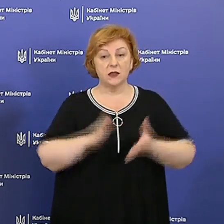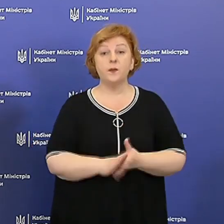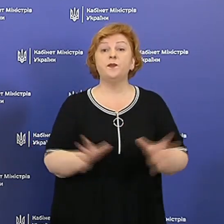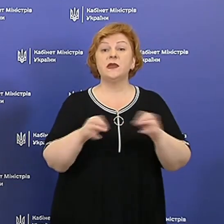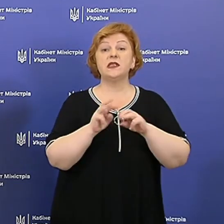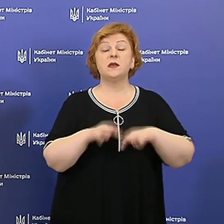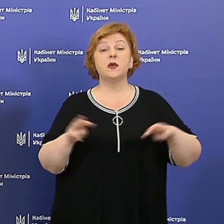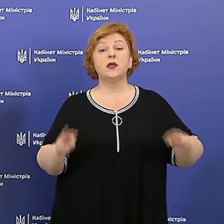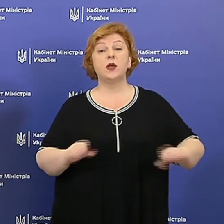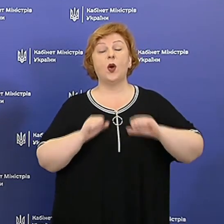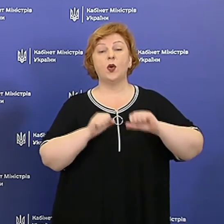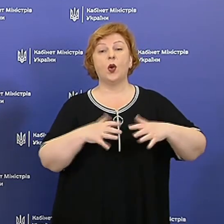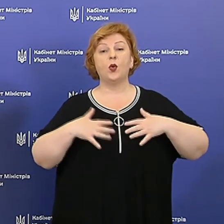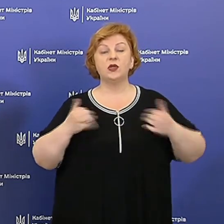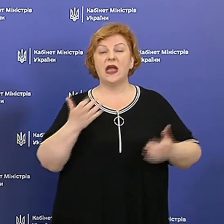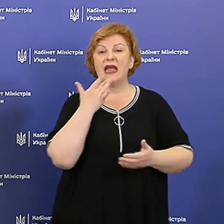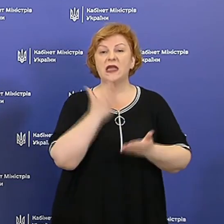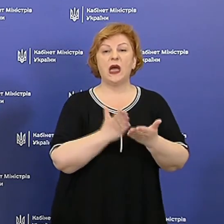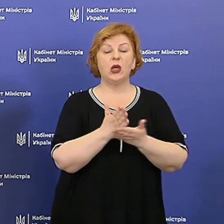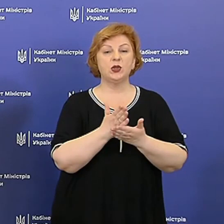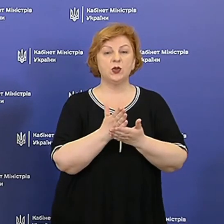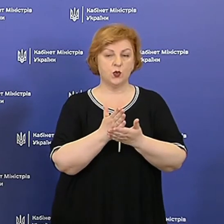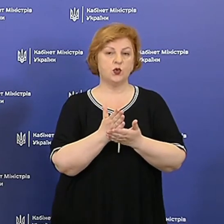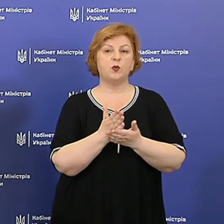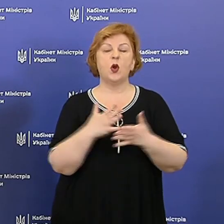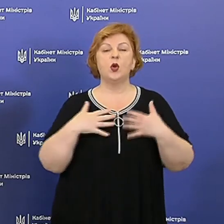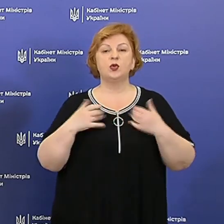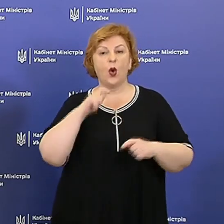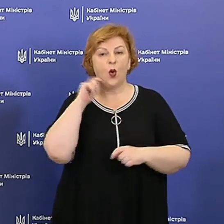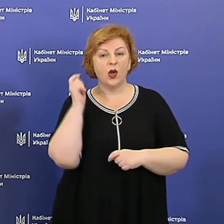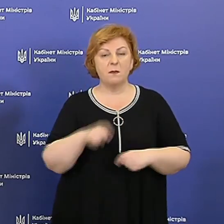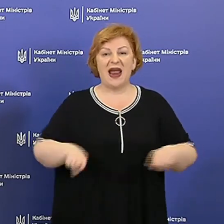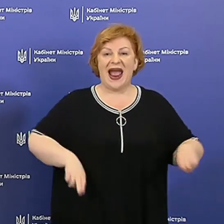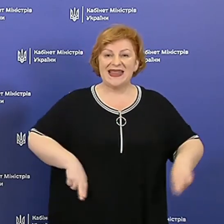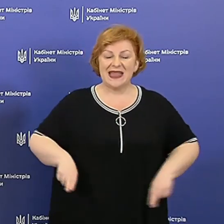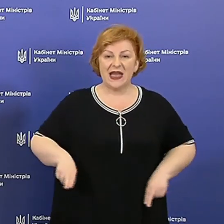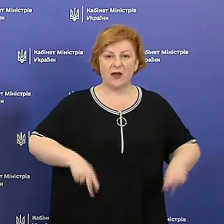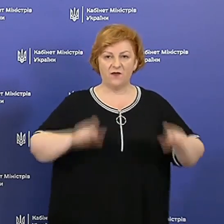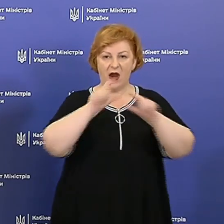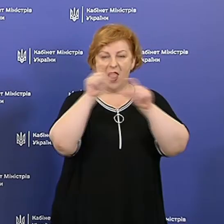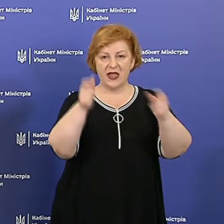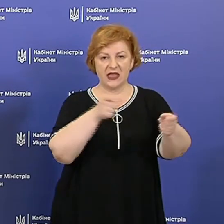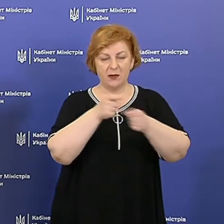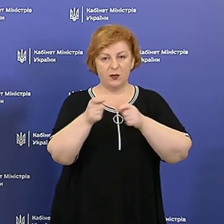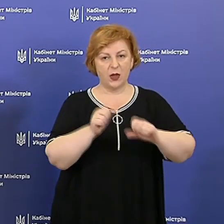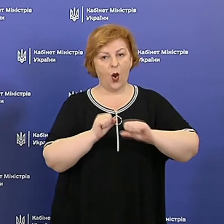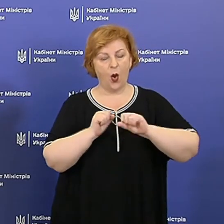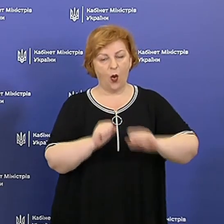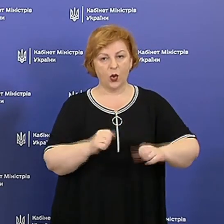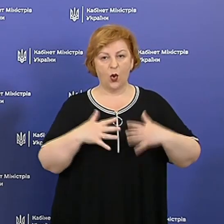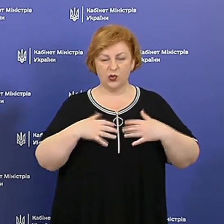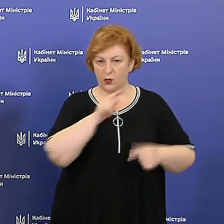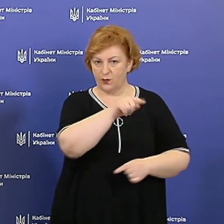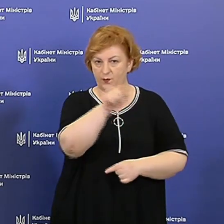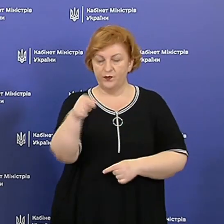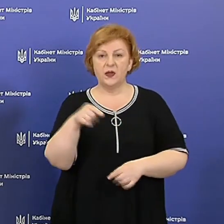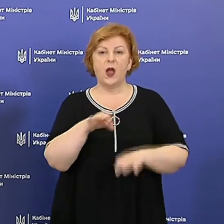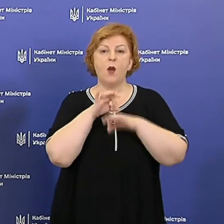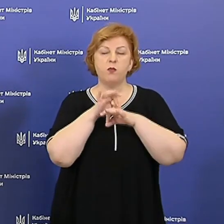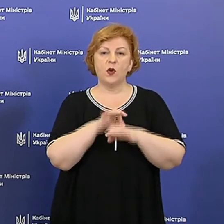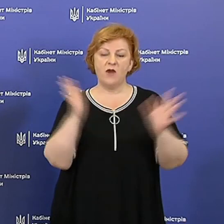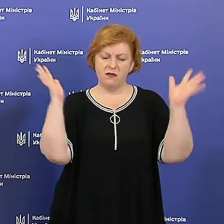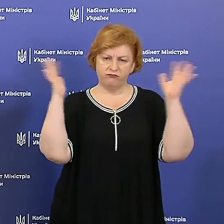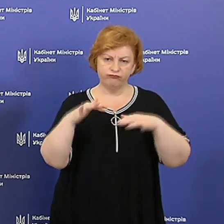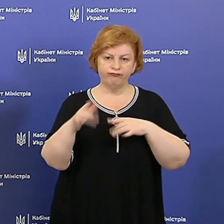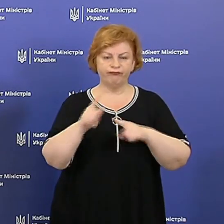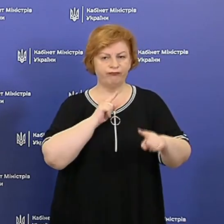з міністром охорони здоров'я, Національною службою здоров'я України, а також директорами департаментів охорони здоров'я, ми проводимо певні селекторні наради